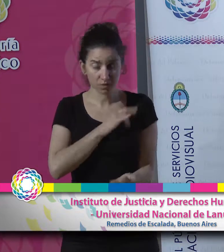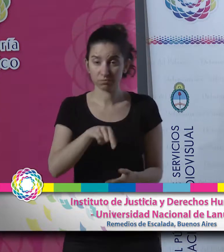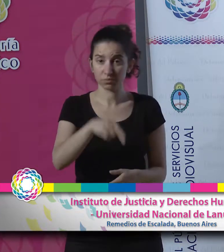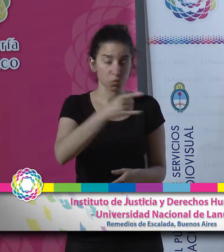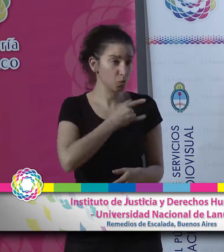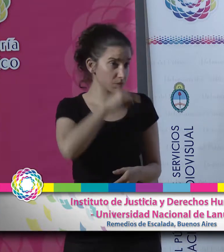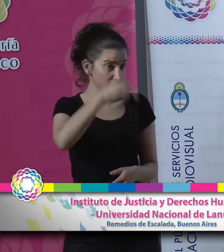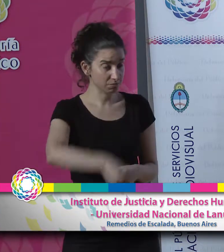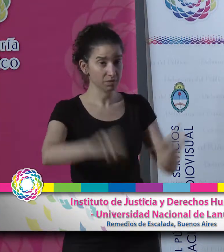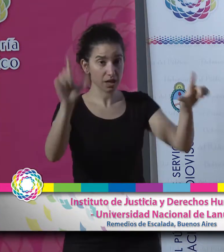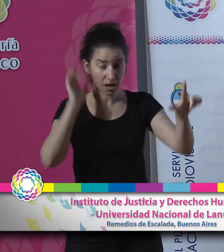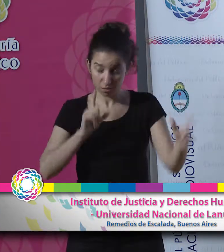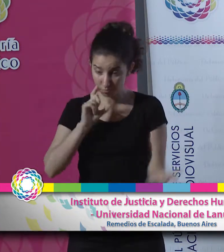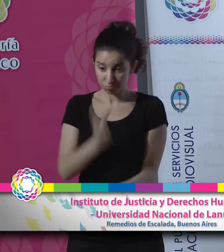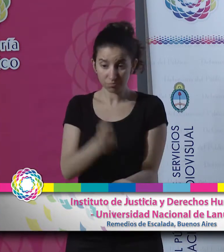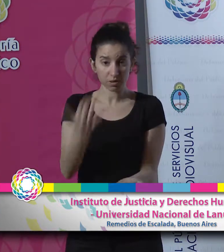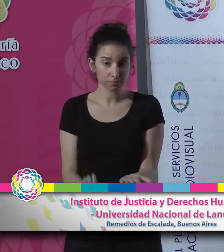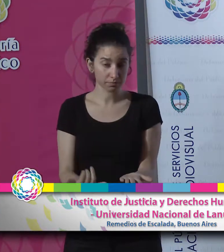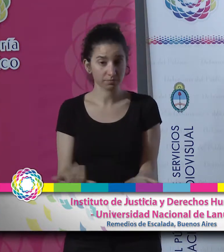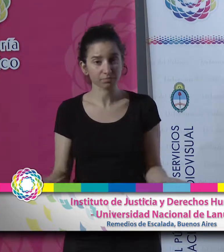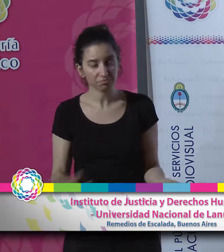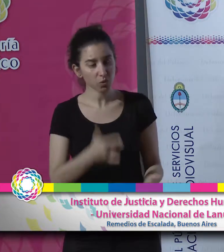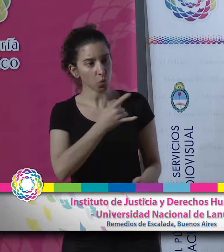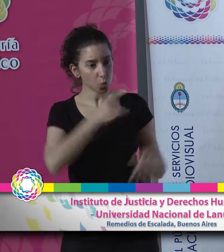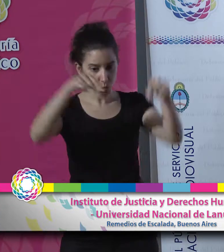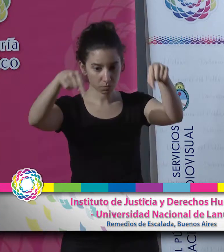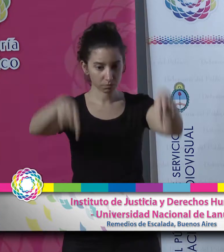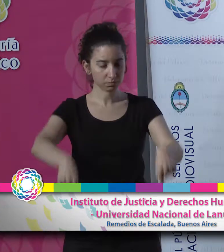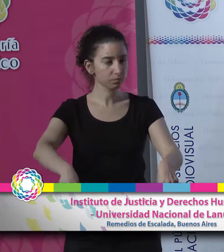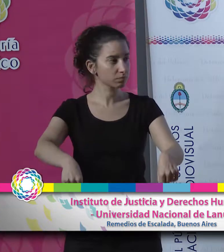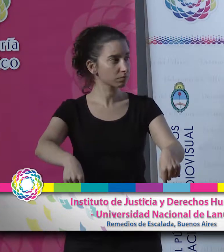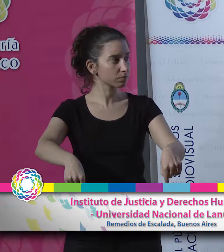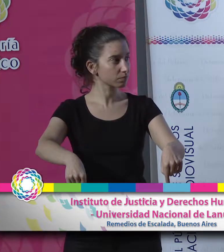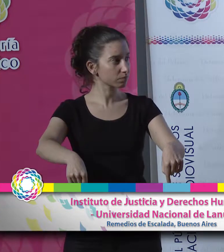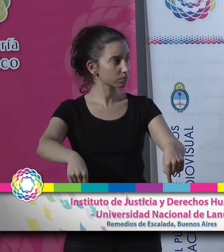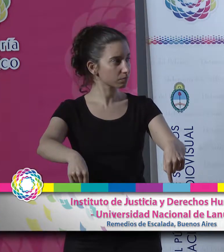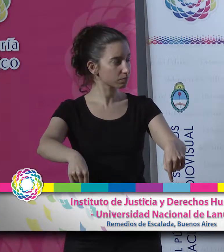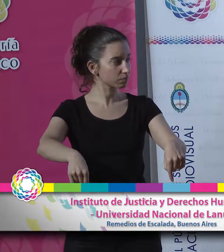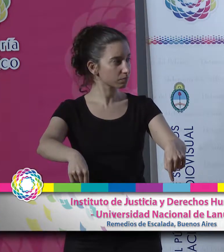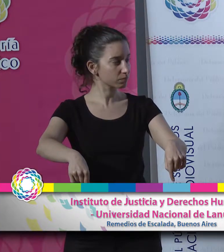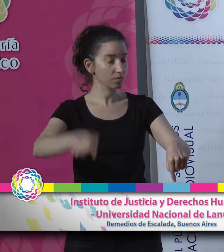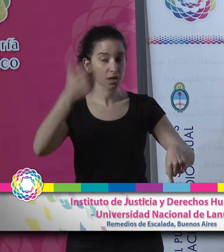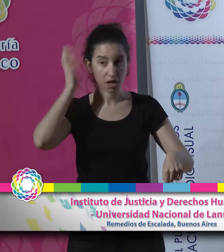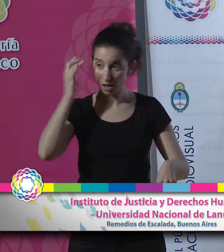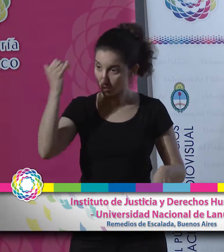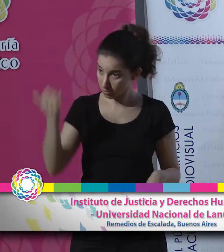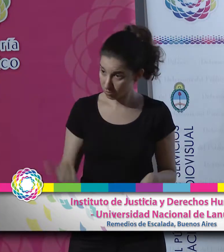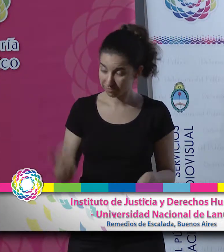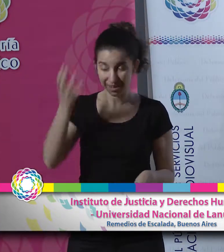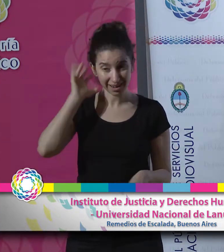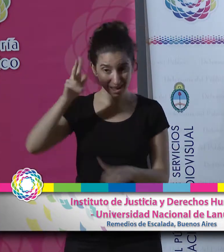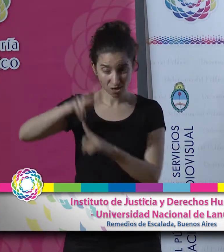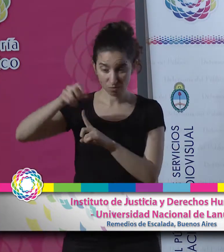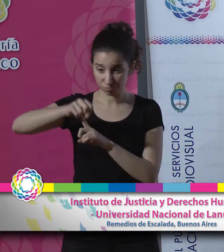el caso de la universidad de la luz tenemos una tenemos una radio la radio tiene interferencias